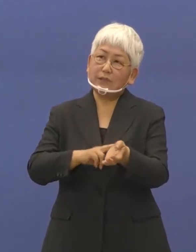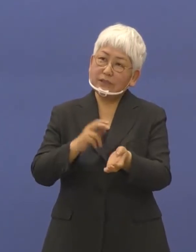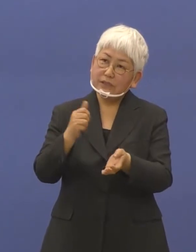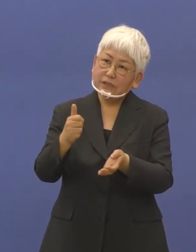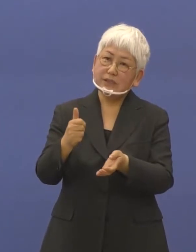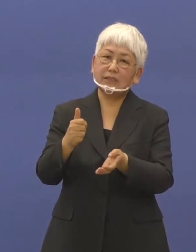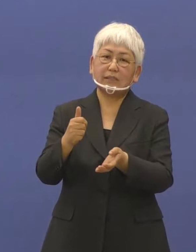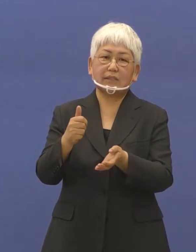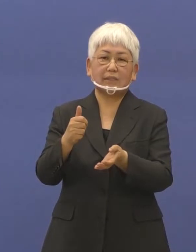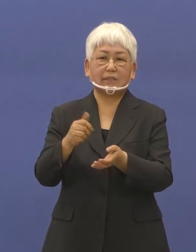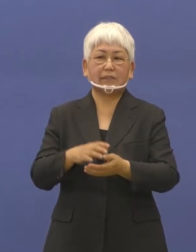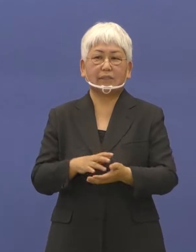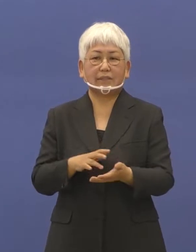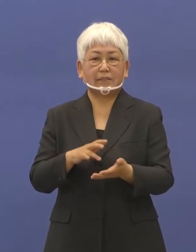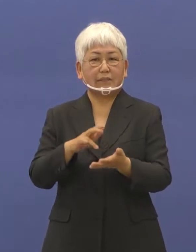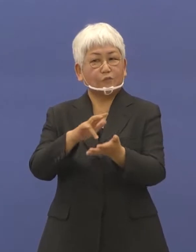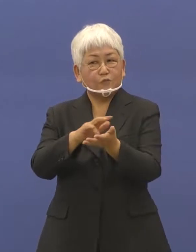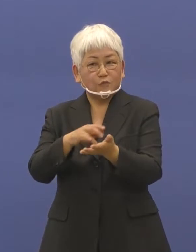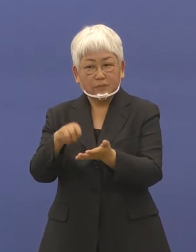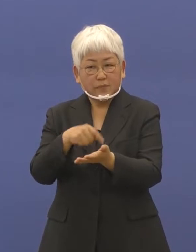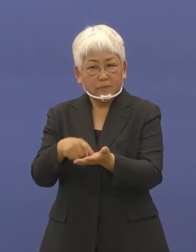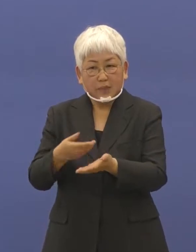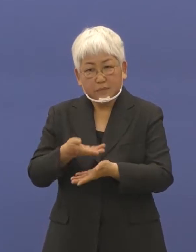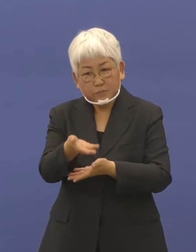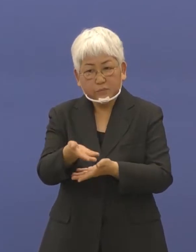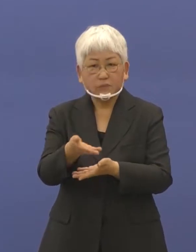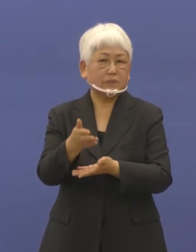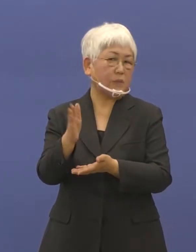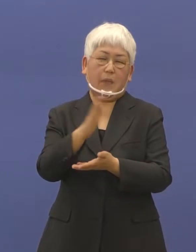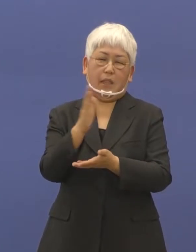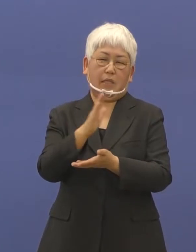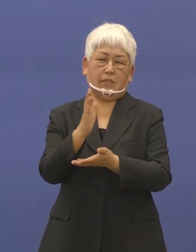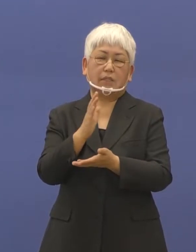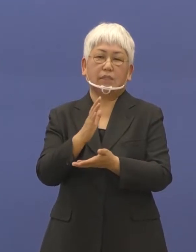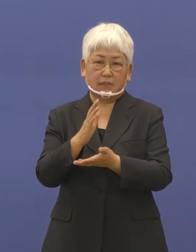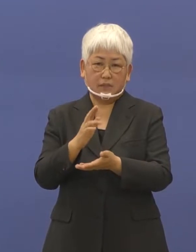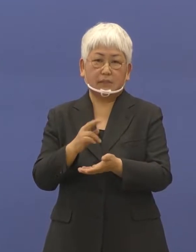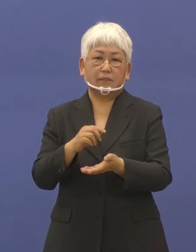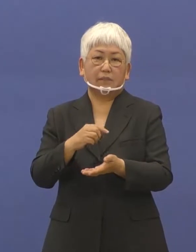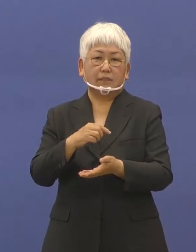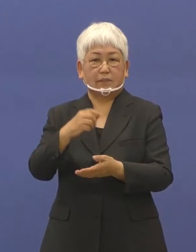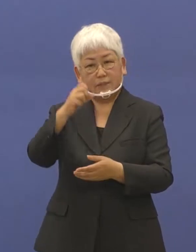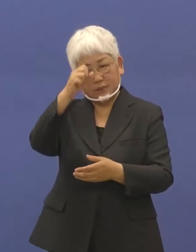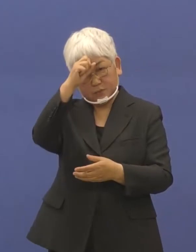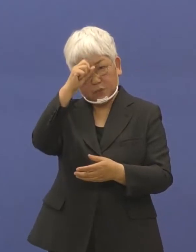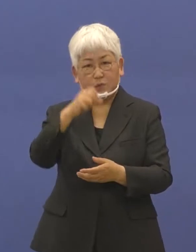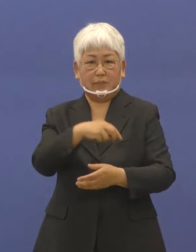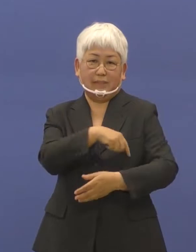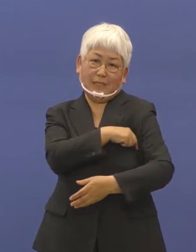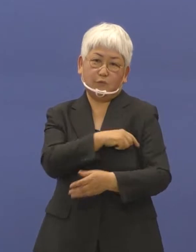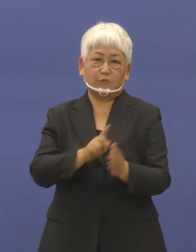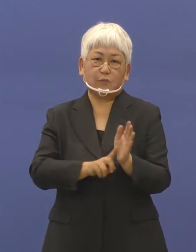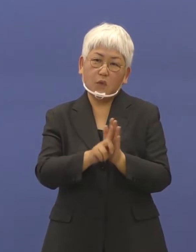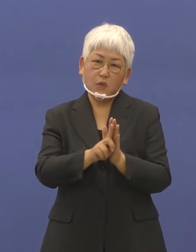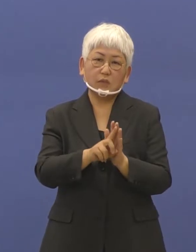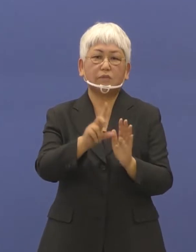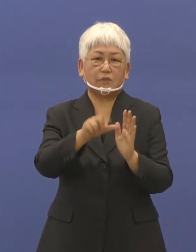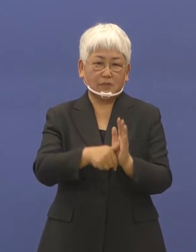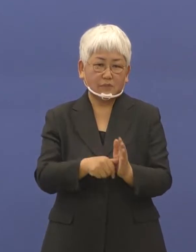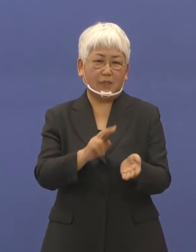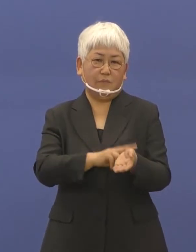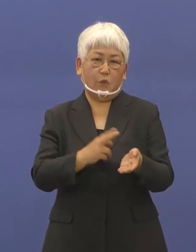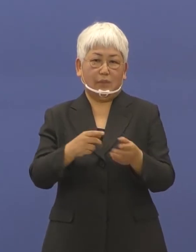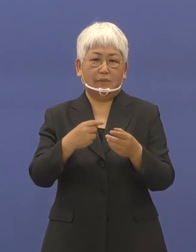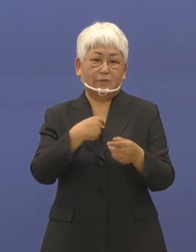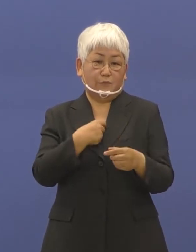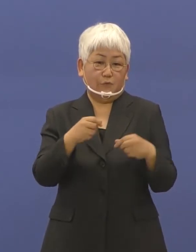処方とかそういった形ではなく対応してもおりませんので、症状とある場合であれば最寄りの診療検査機関を案内